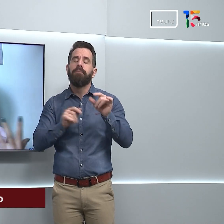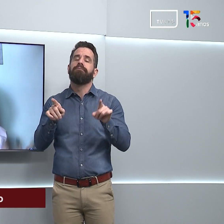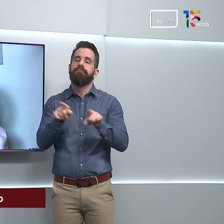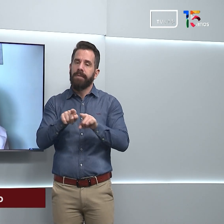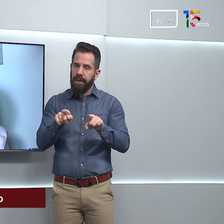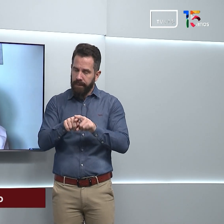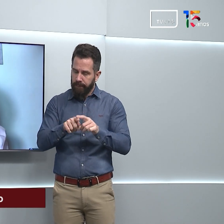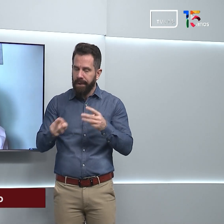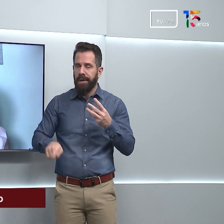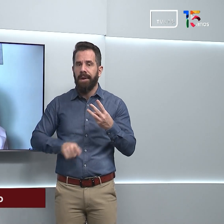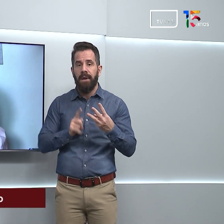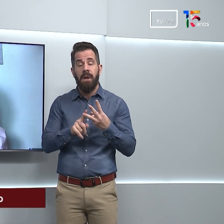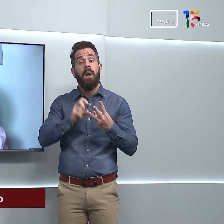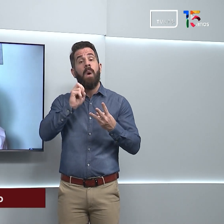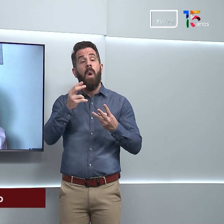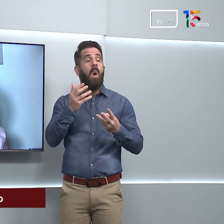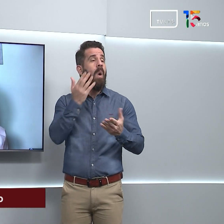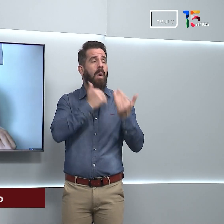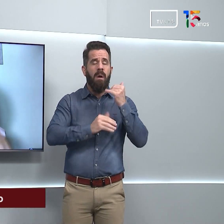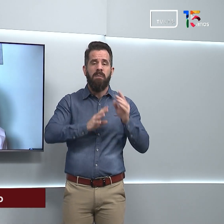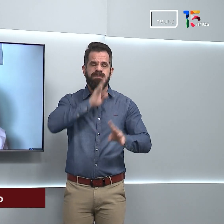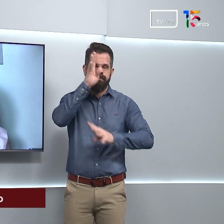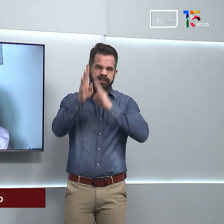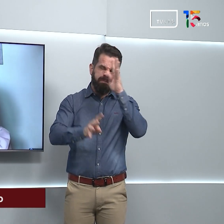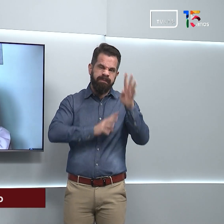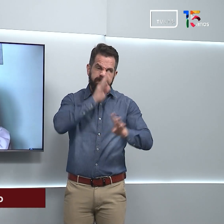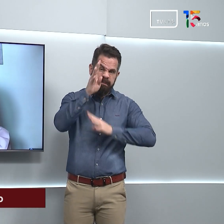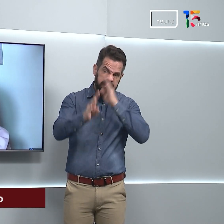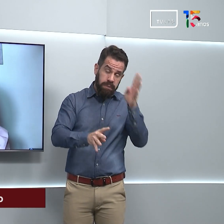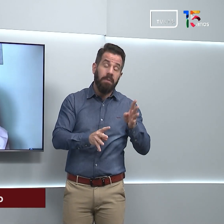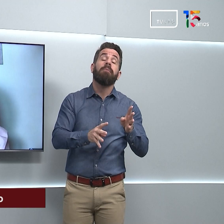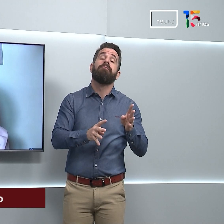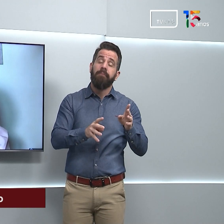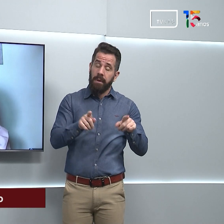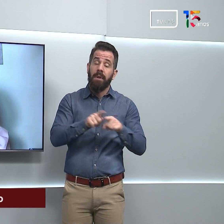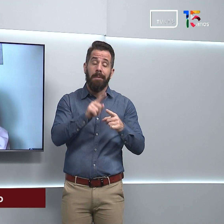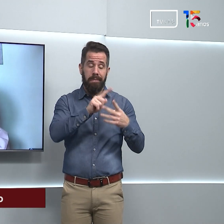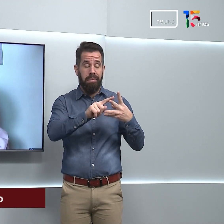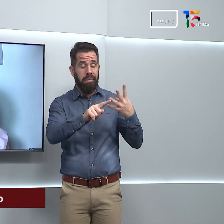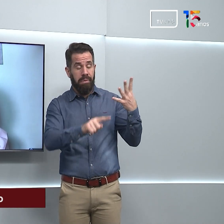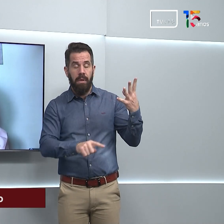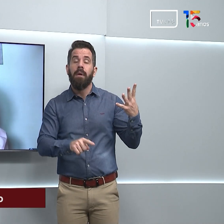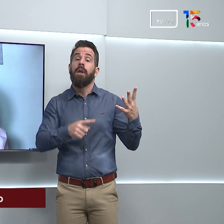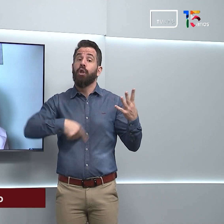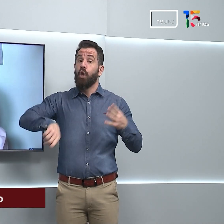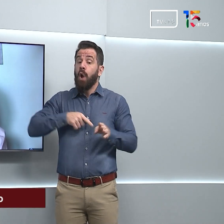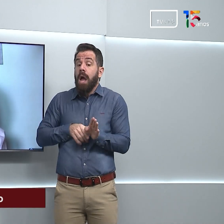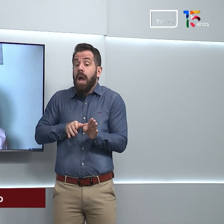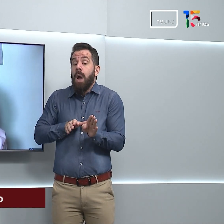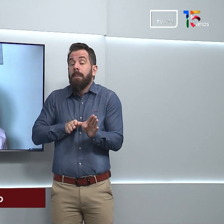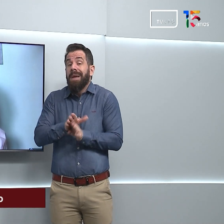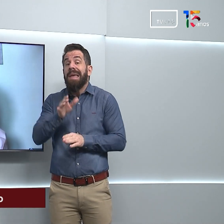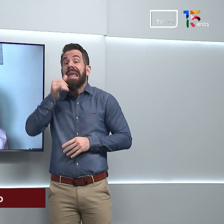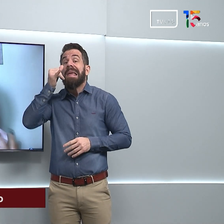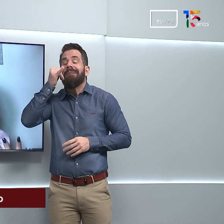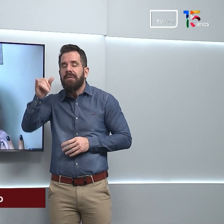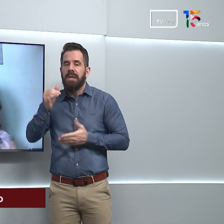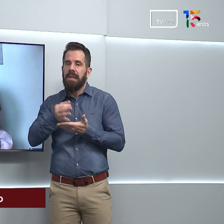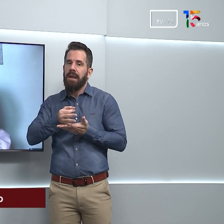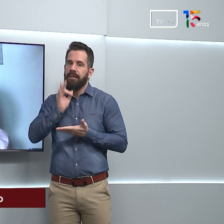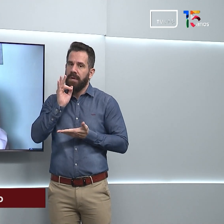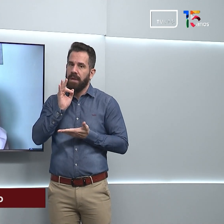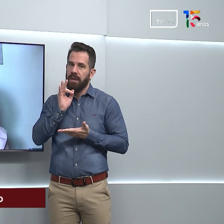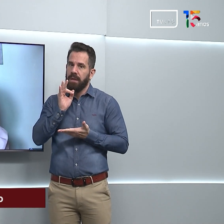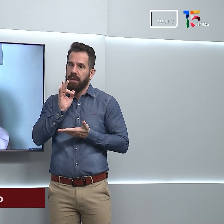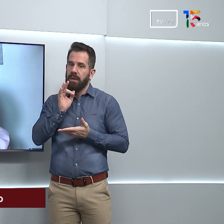ou uma alimentação não adequada, né? A gente recomenda evitar o café, né? E principalmente nos períodos que a